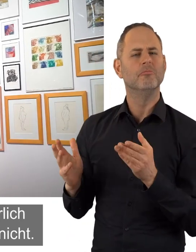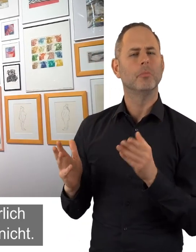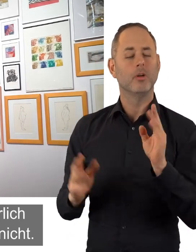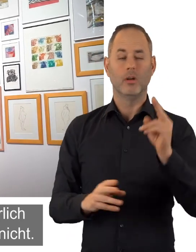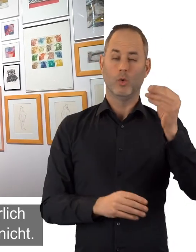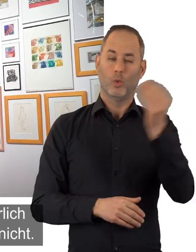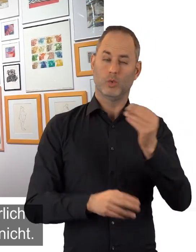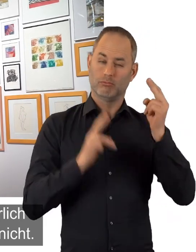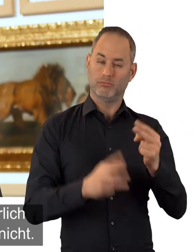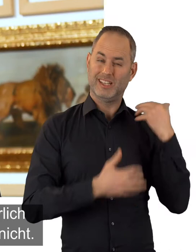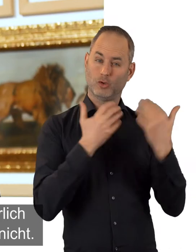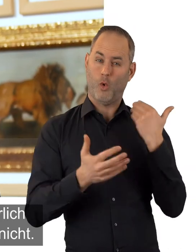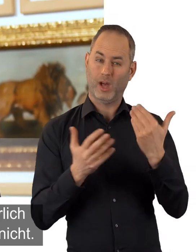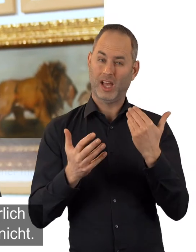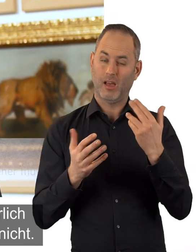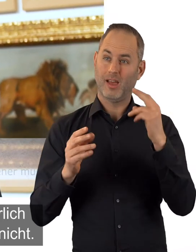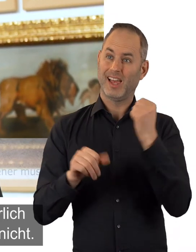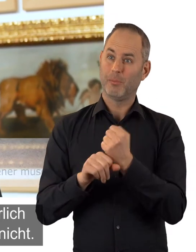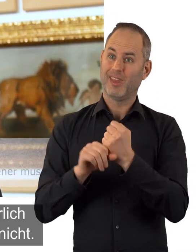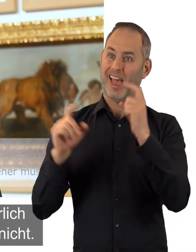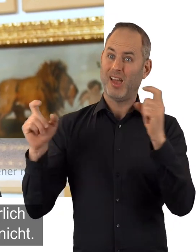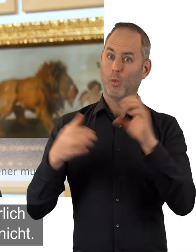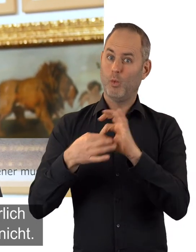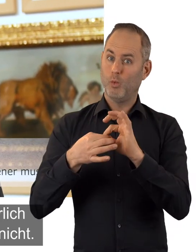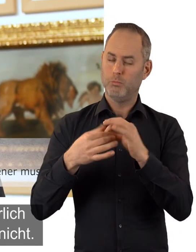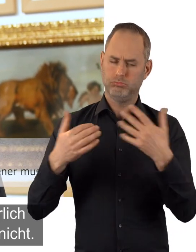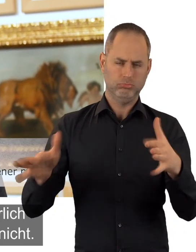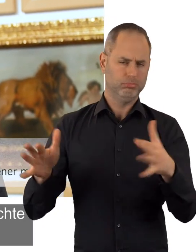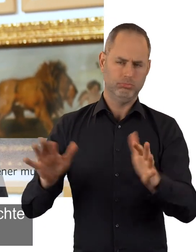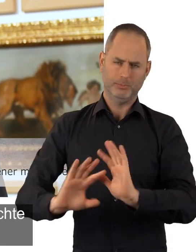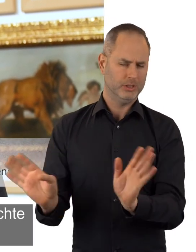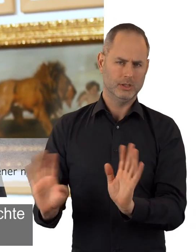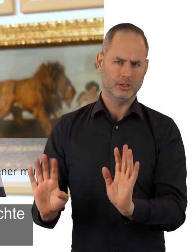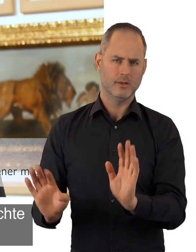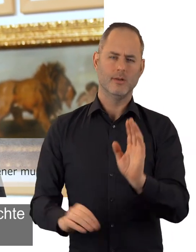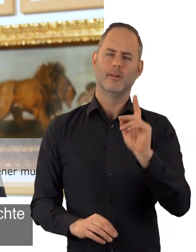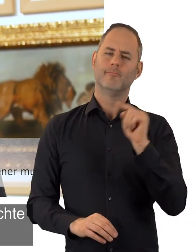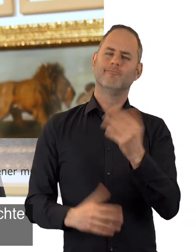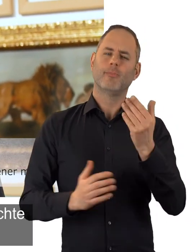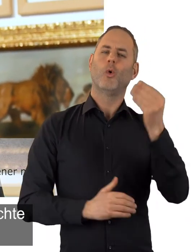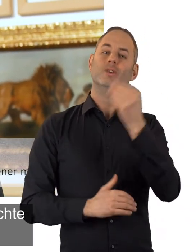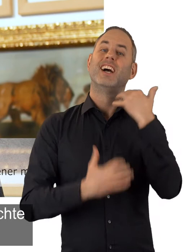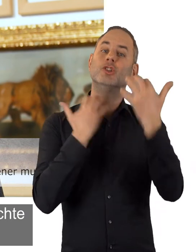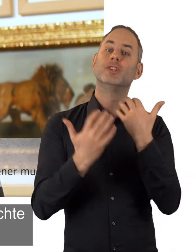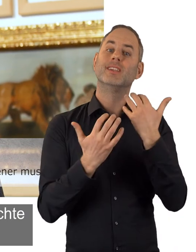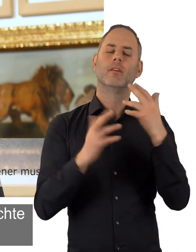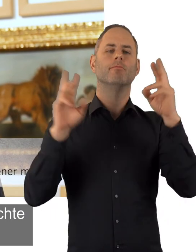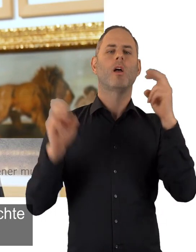Kunsthistorisch gibt es natürlich diese Kemptner Hängung nicht. Sie wird in der